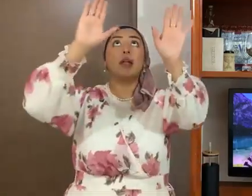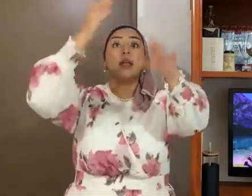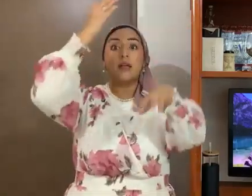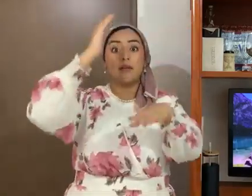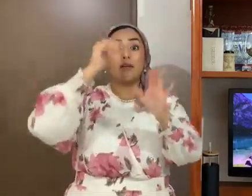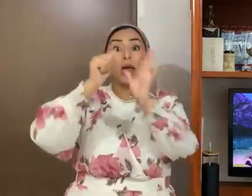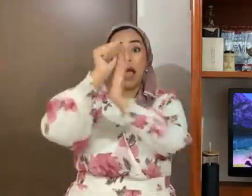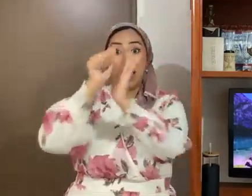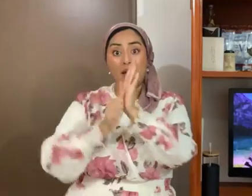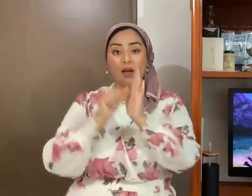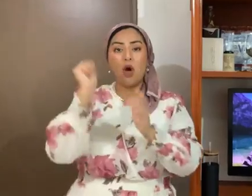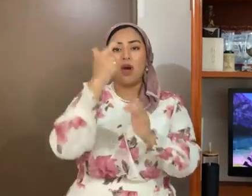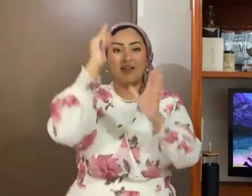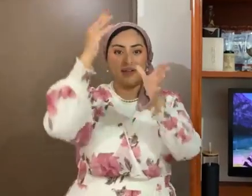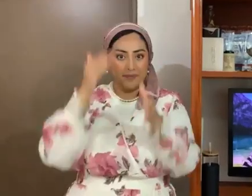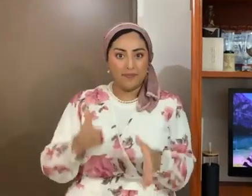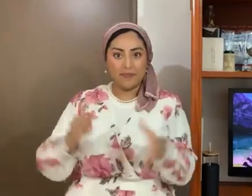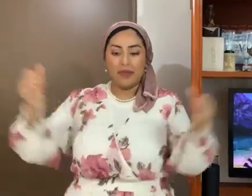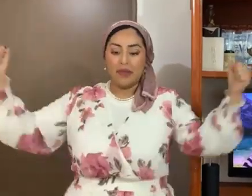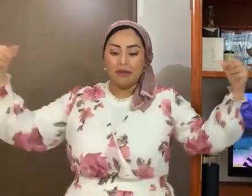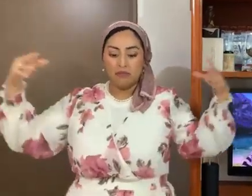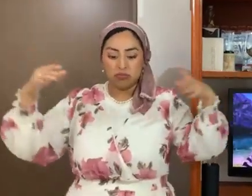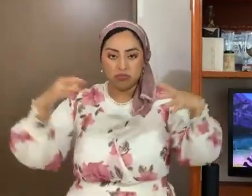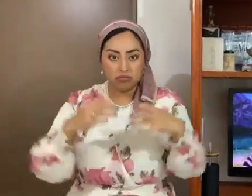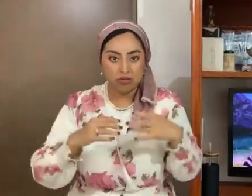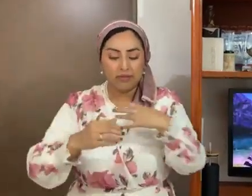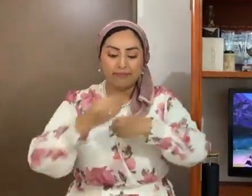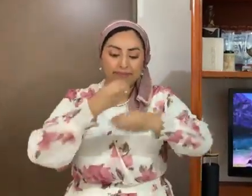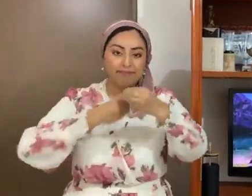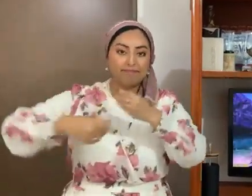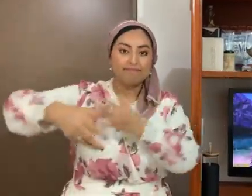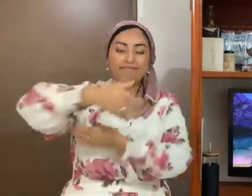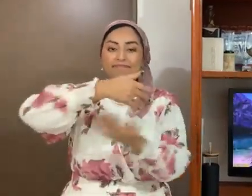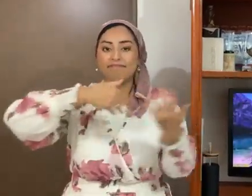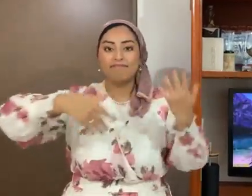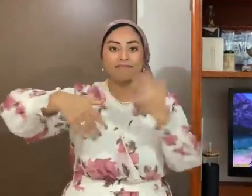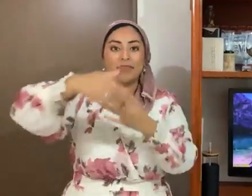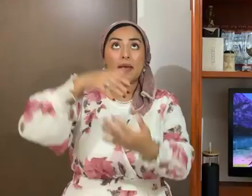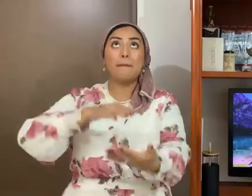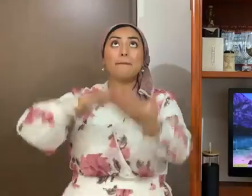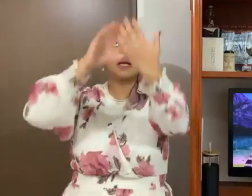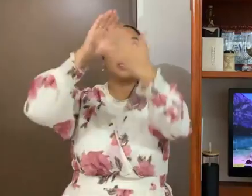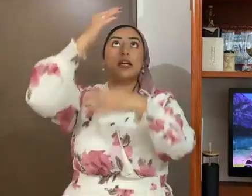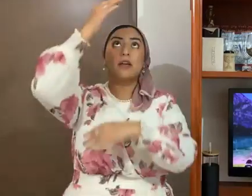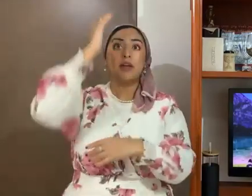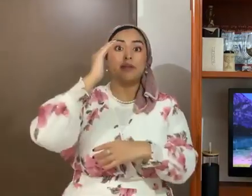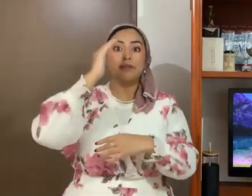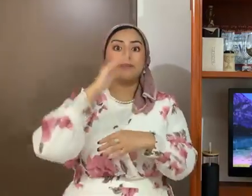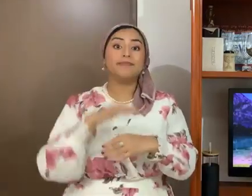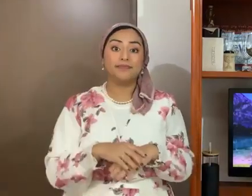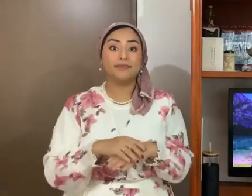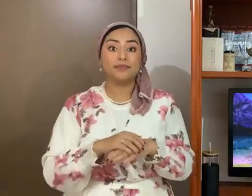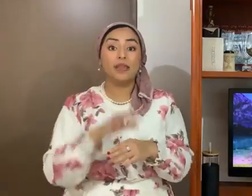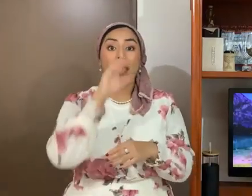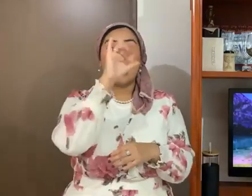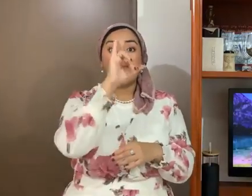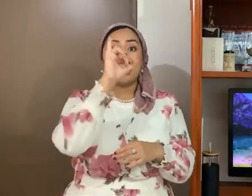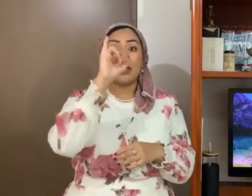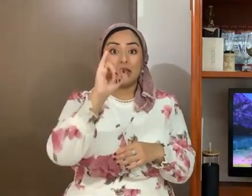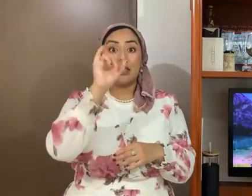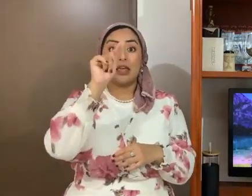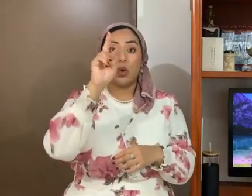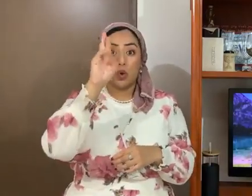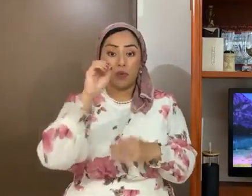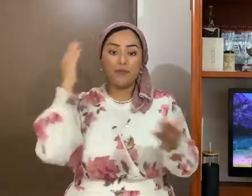y todos los ancianos de Israel para comer con el suegro de Moisés delante de Elohim. Entonces llega Yetro con